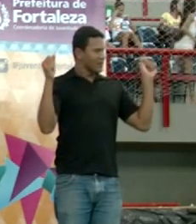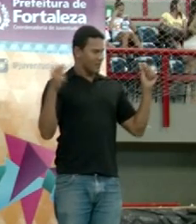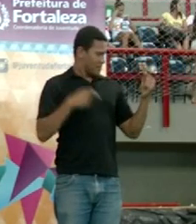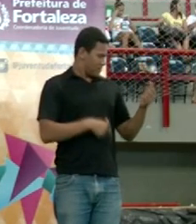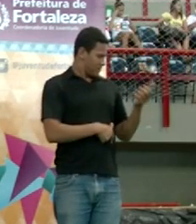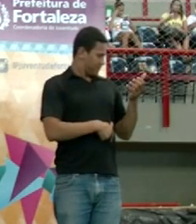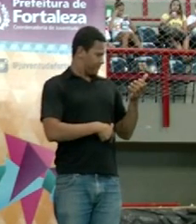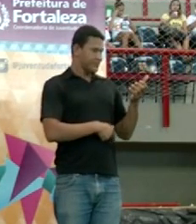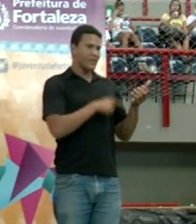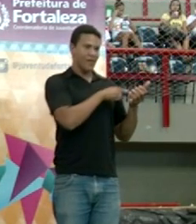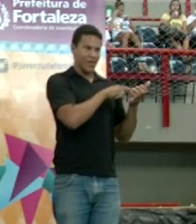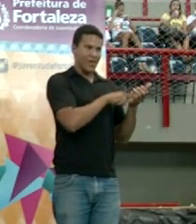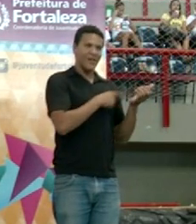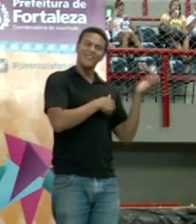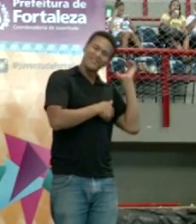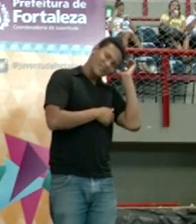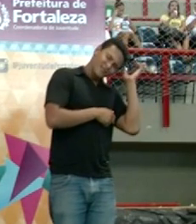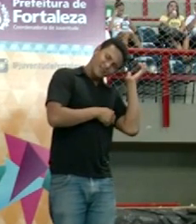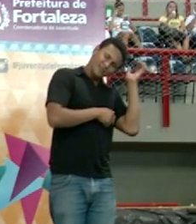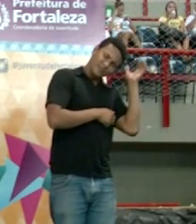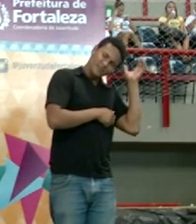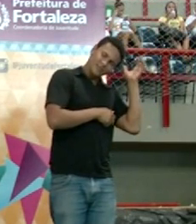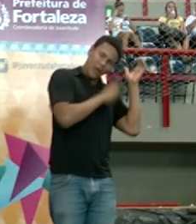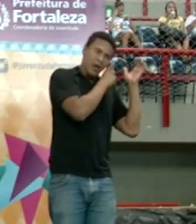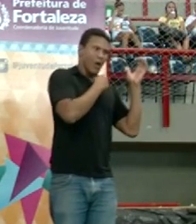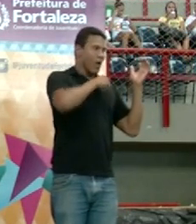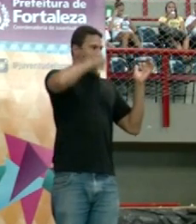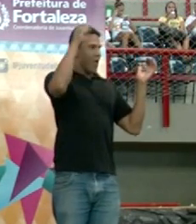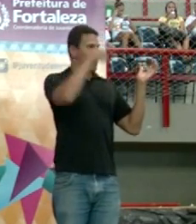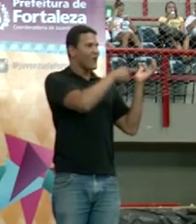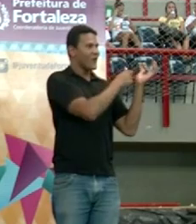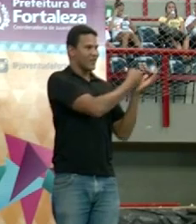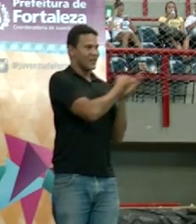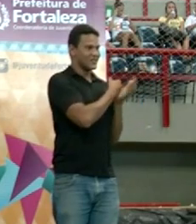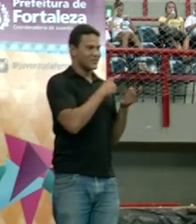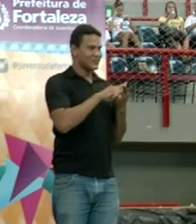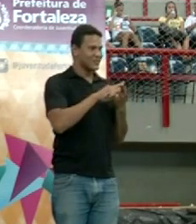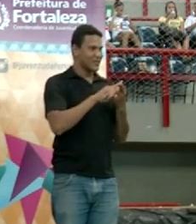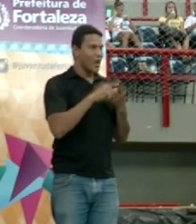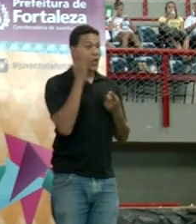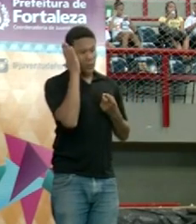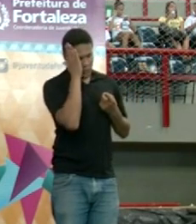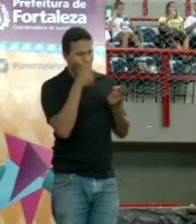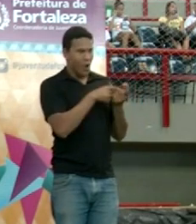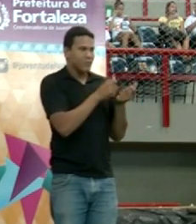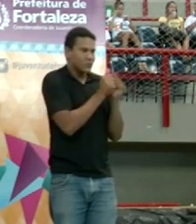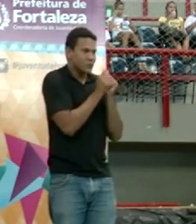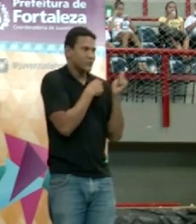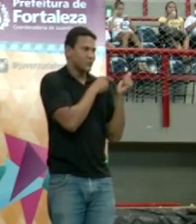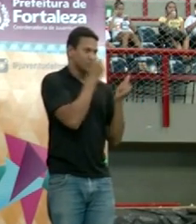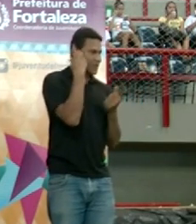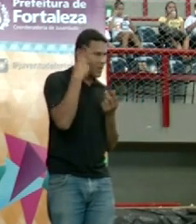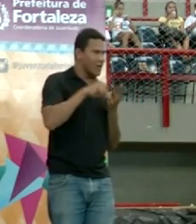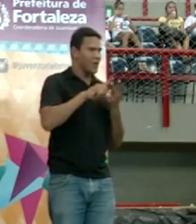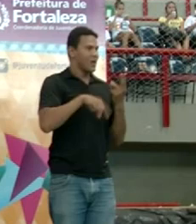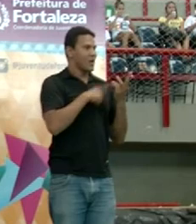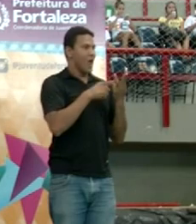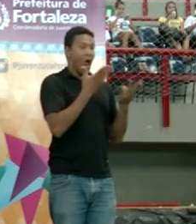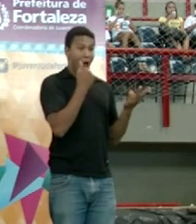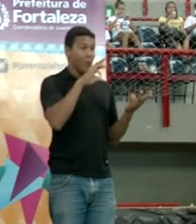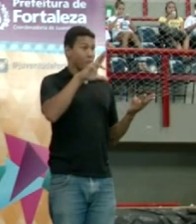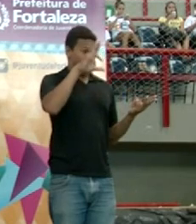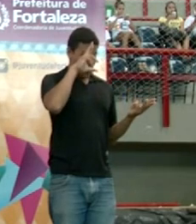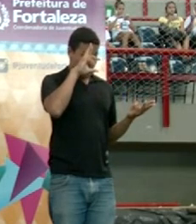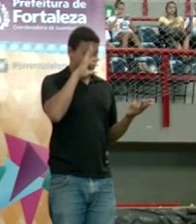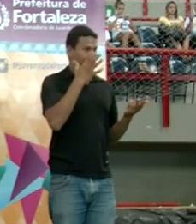acorda ele hoje é o celular. Ele dorme com o celular, ele almoça com o celular, ele está com o celular. E